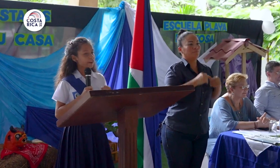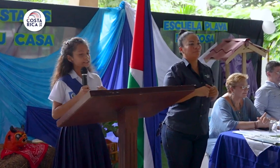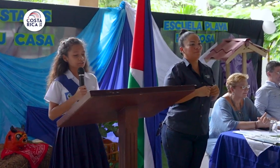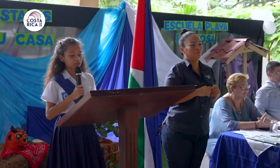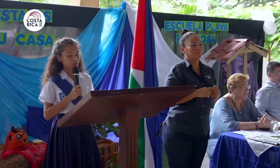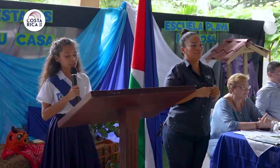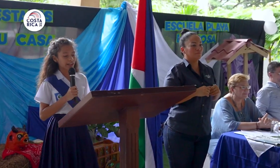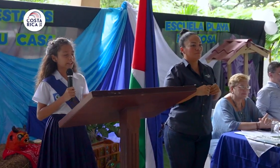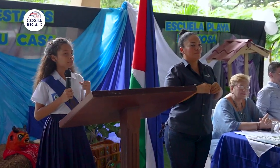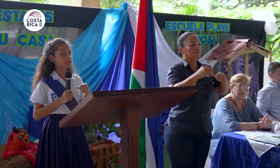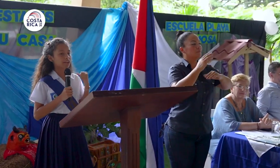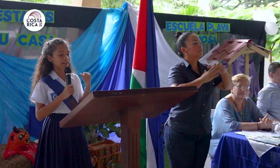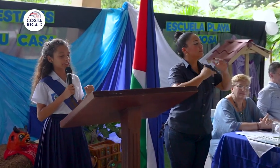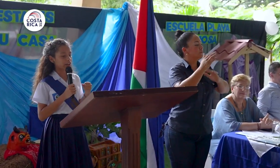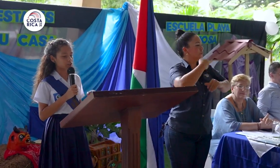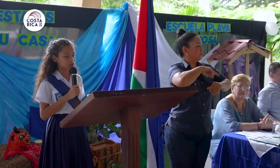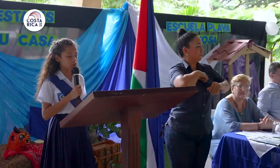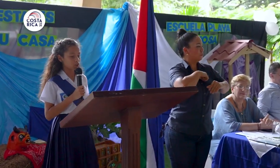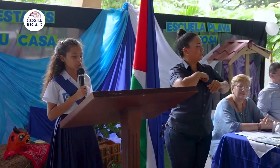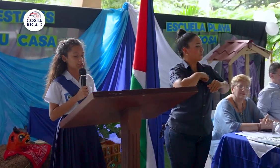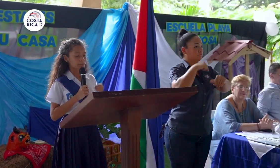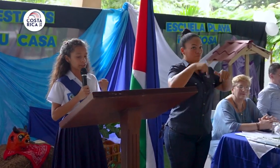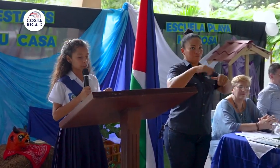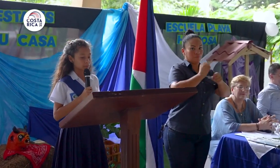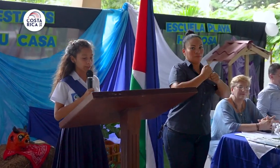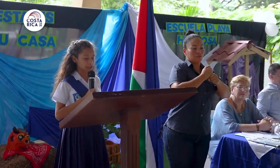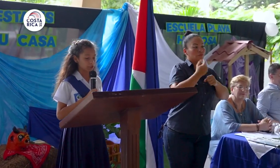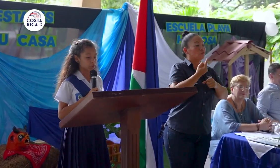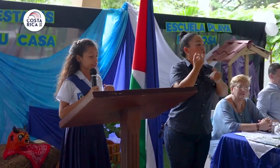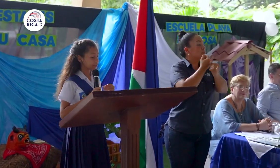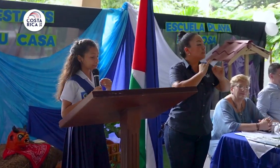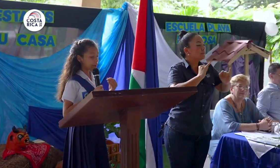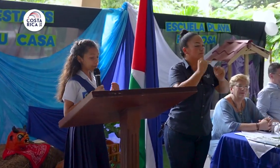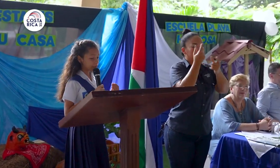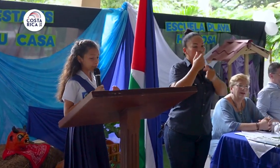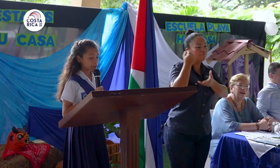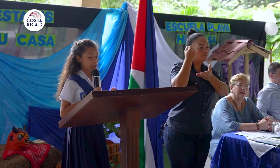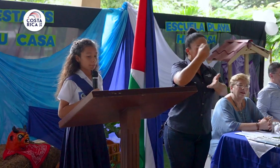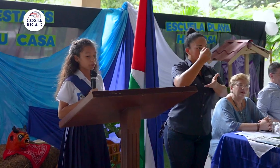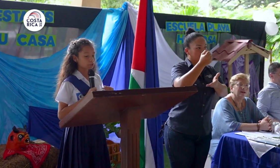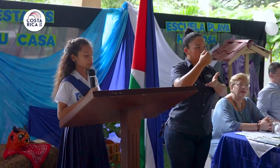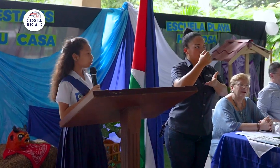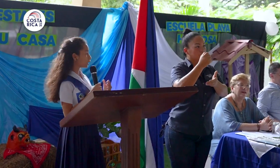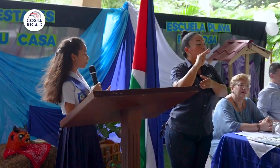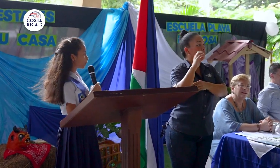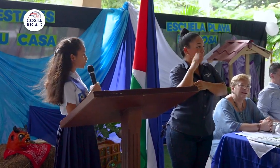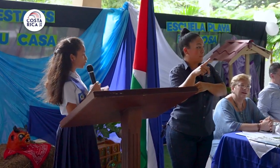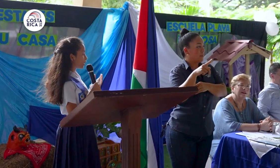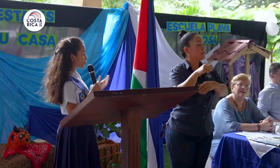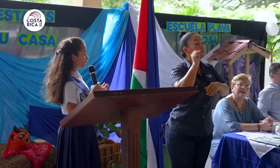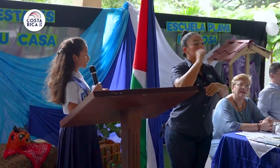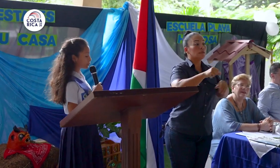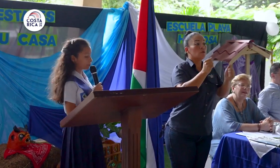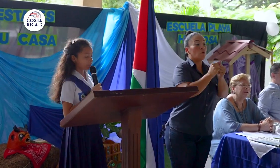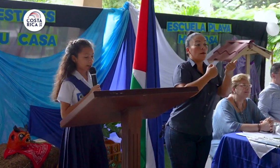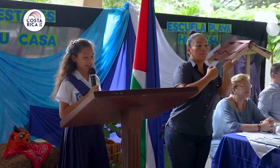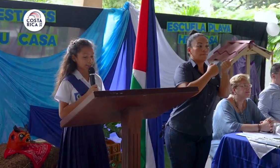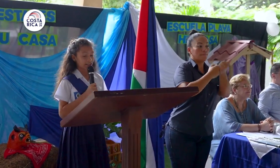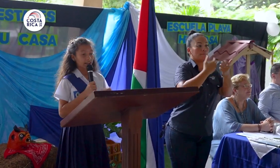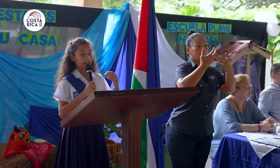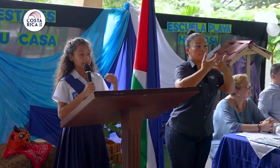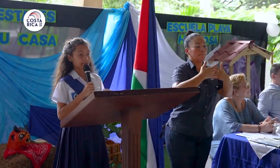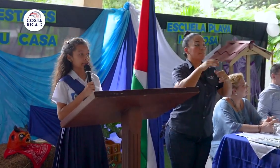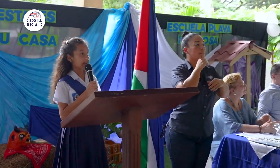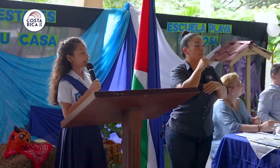La infraestructura que hemos levantado solo, sin presupuesto, DIEMEP, pero sí con apoyo de empresas